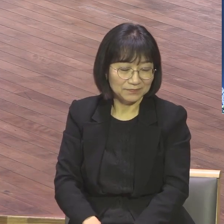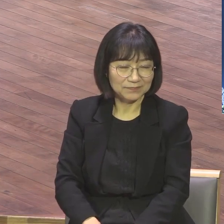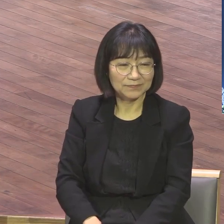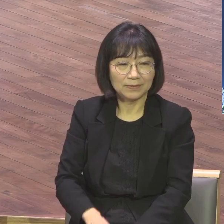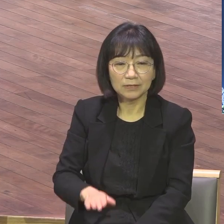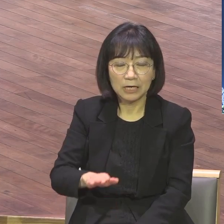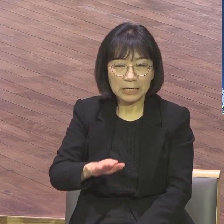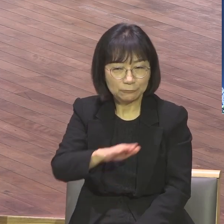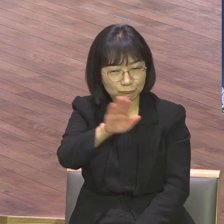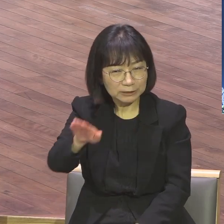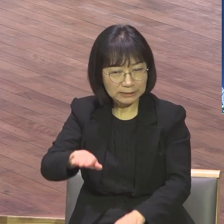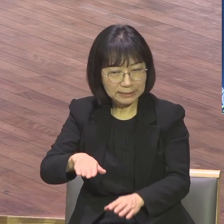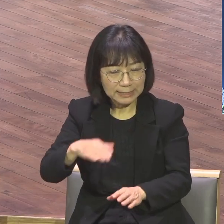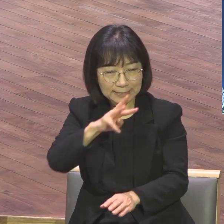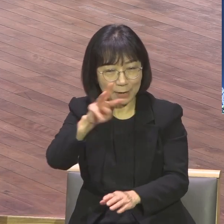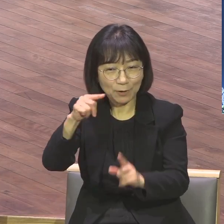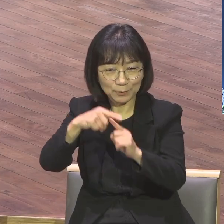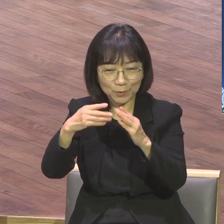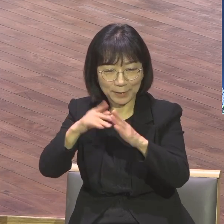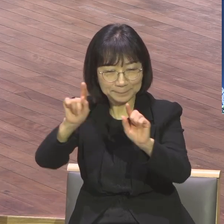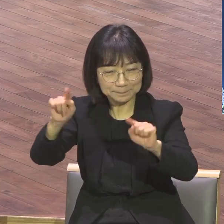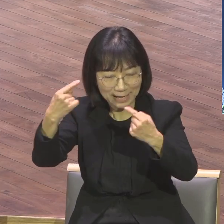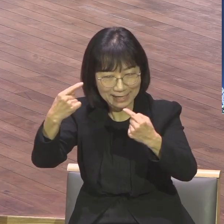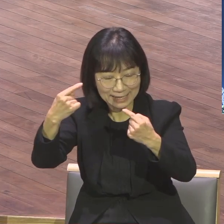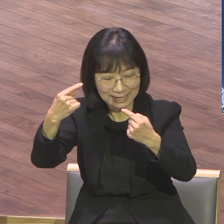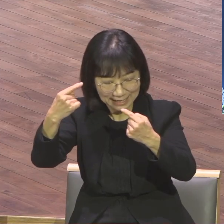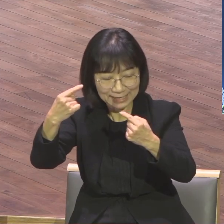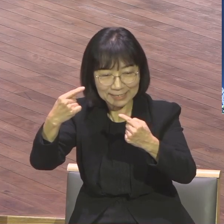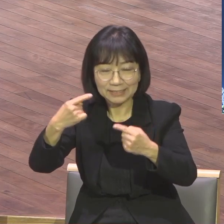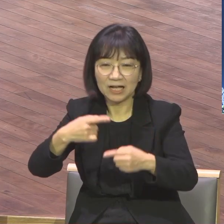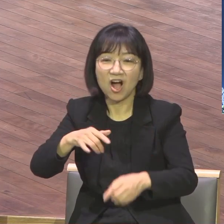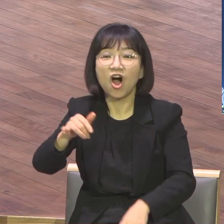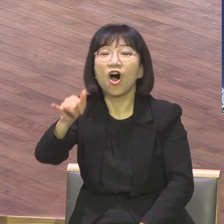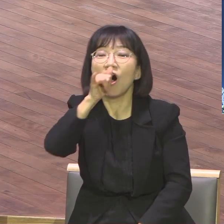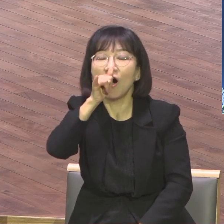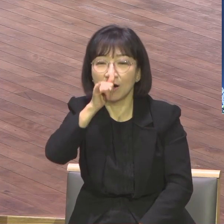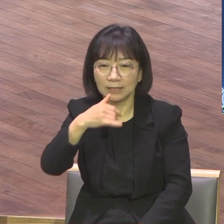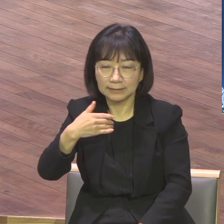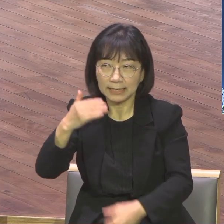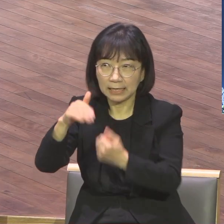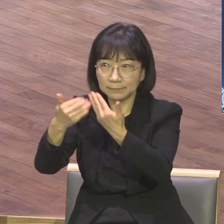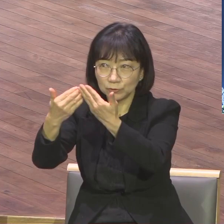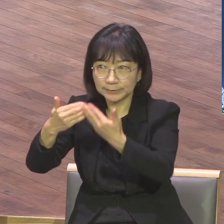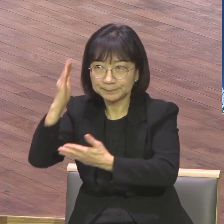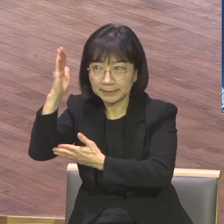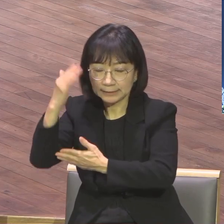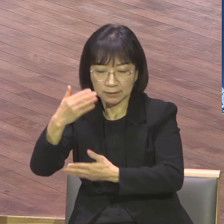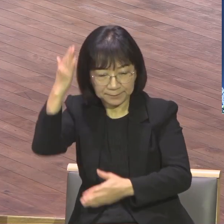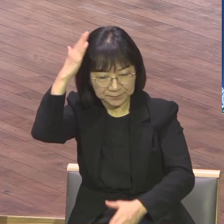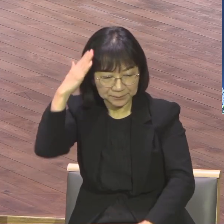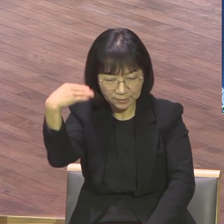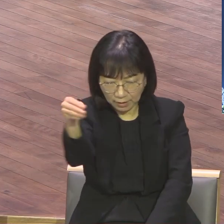교회의 원단도 이미 정해졌습니다. 제가 하나님께서 주신 메시지 붓글씨로 쫙 써놨어요.